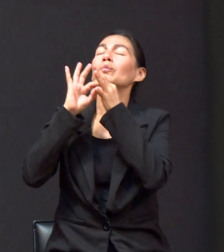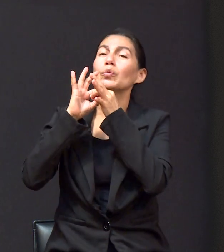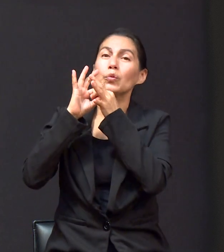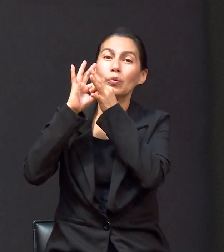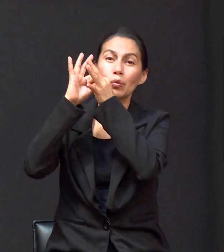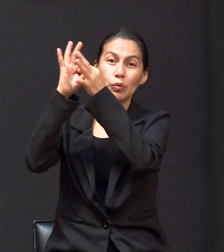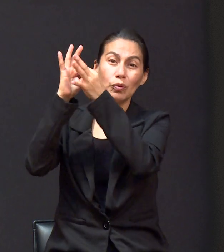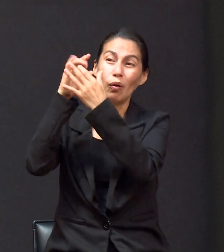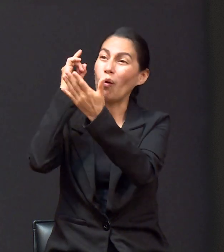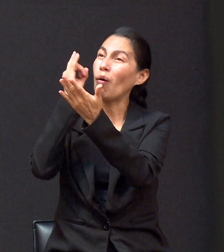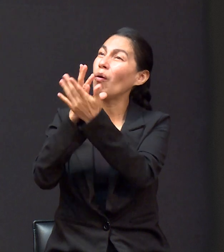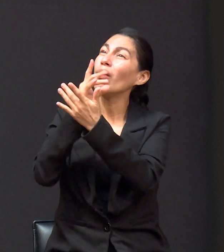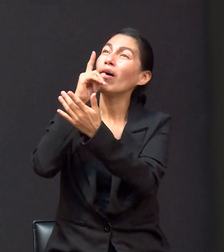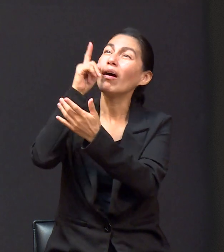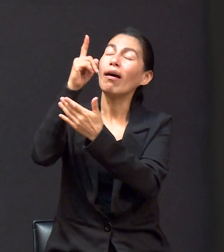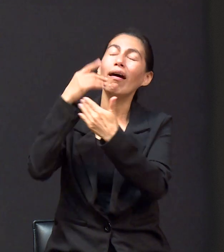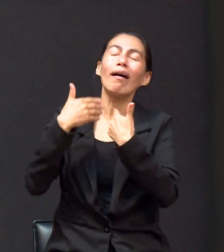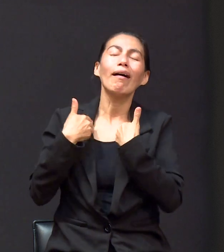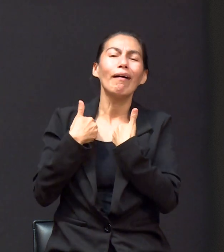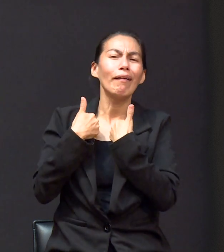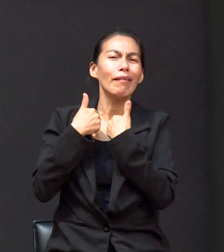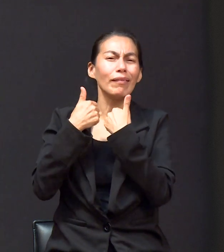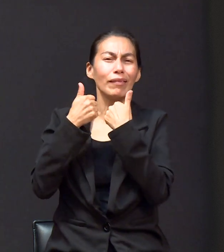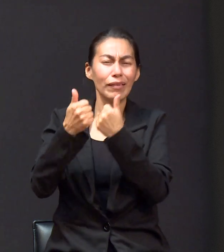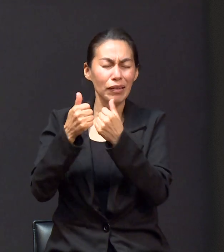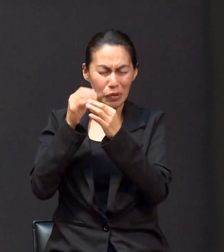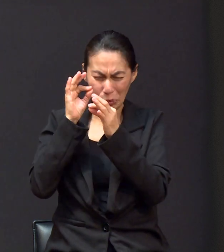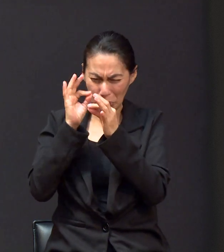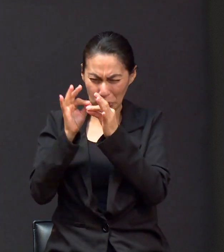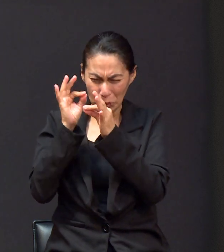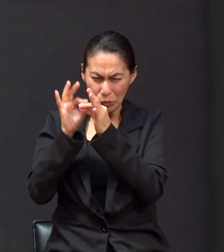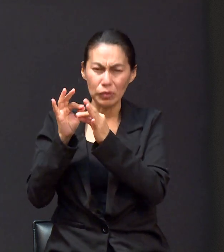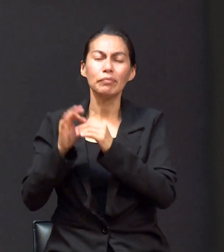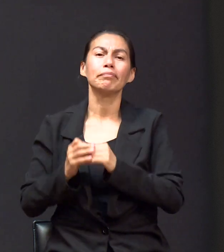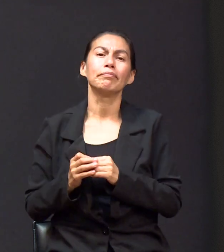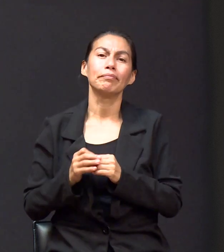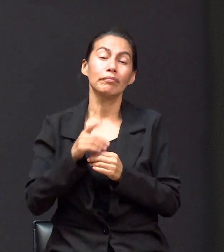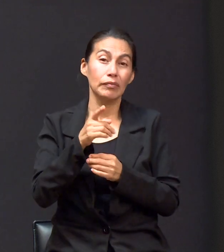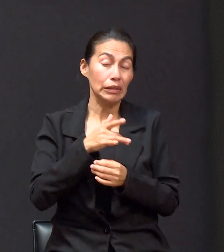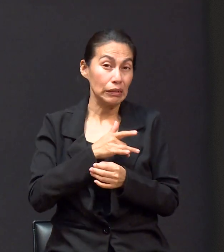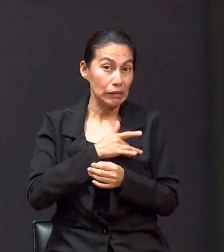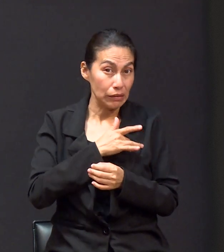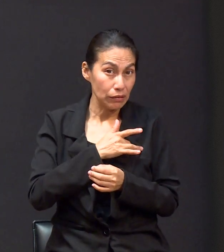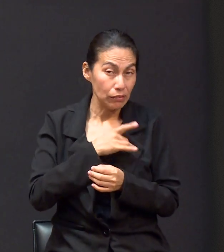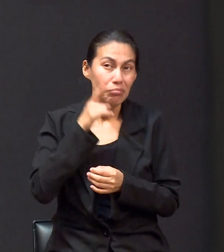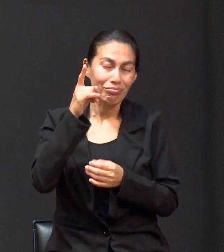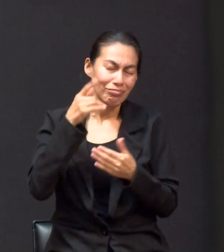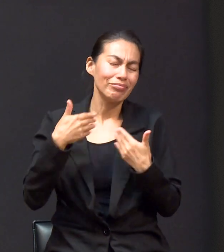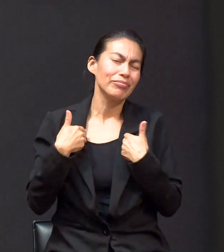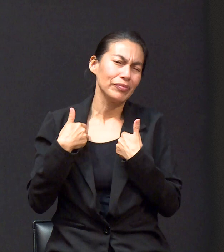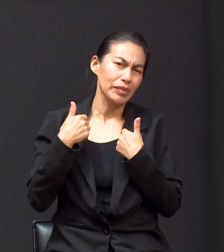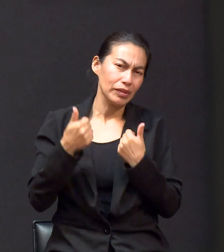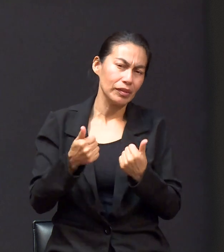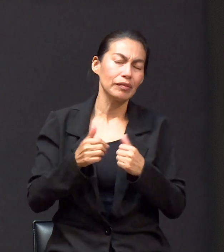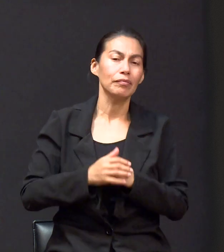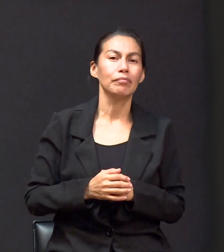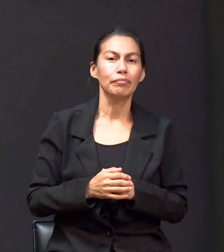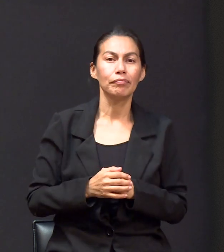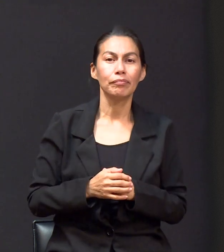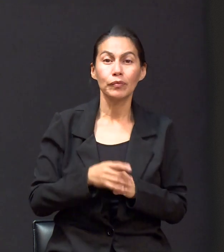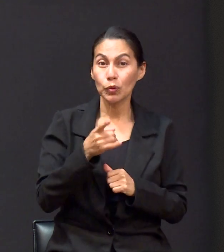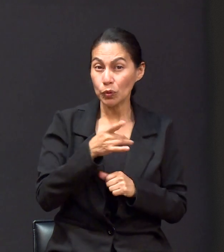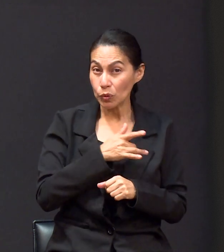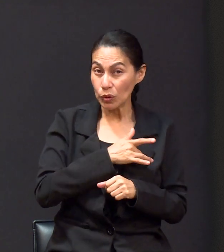momentos hay solamente una persona que comprenderá mejor que nadie lo que te pasa, cómo